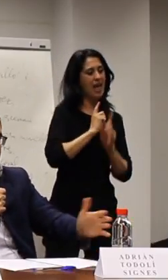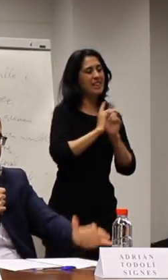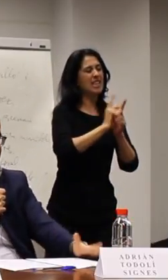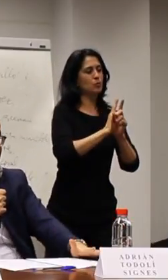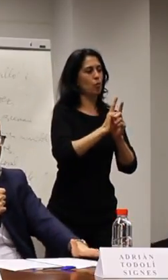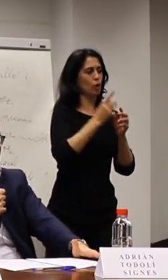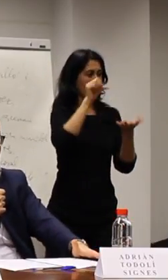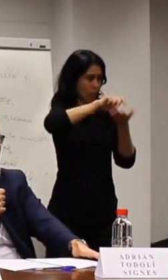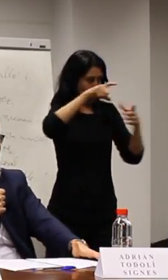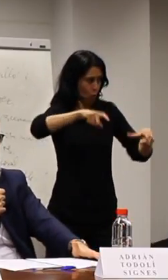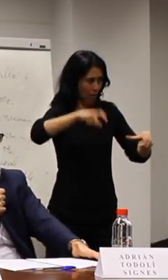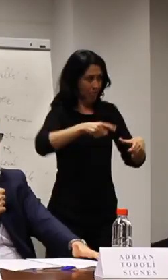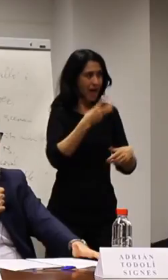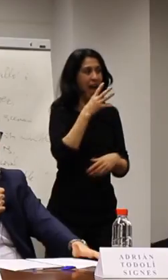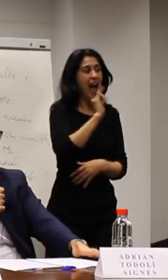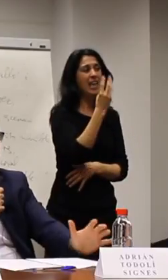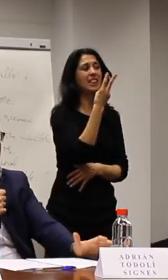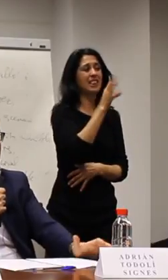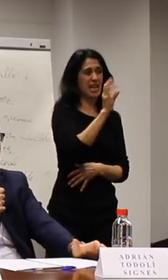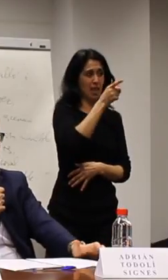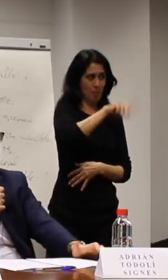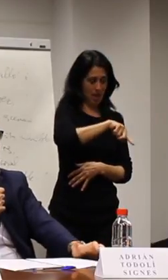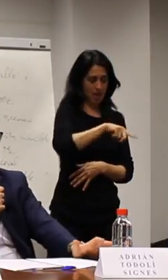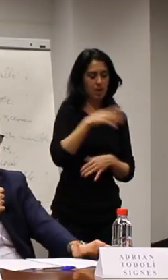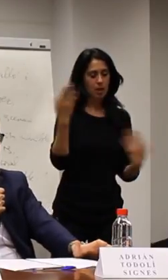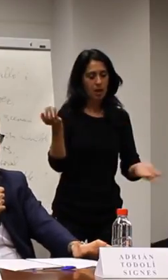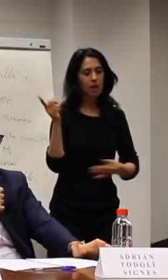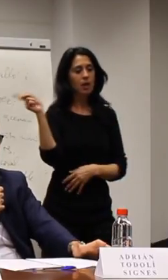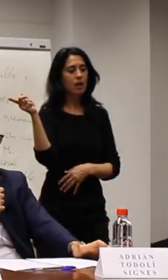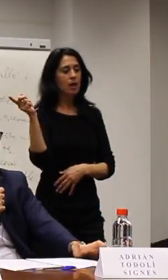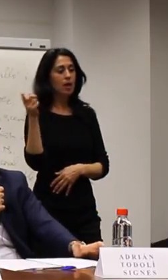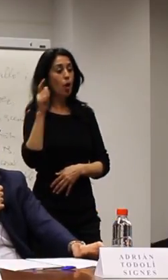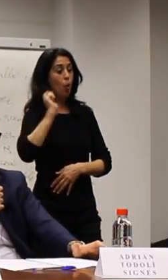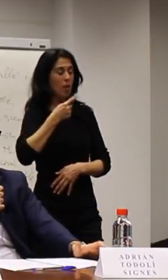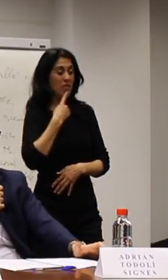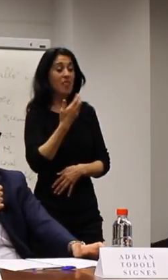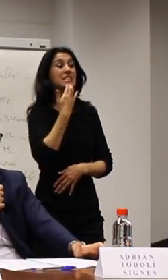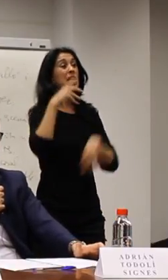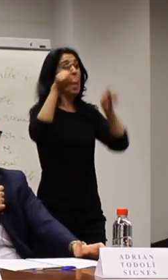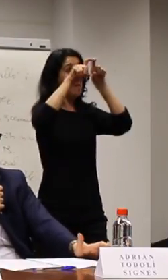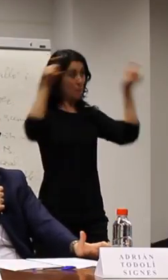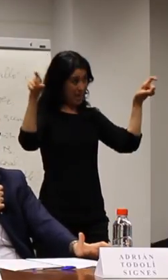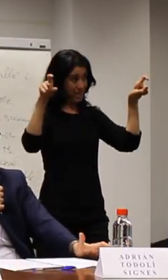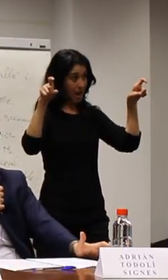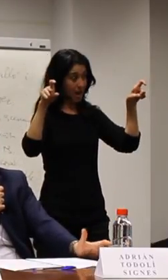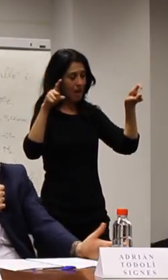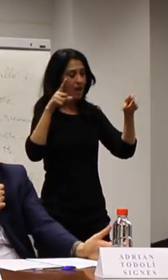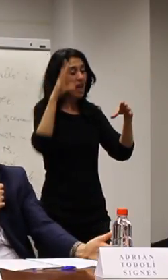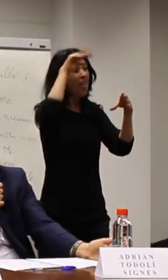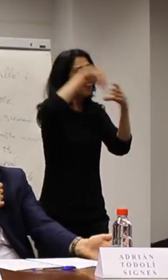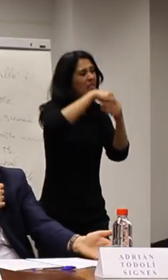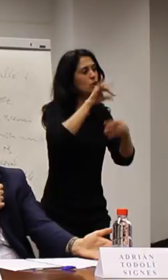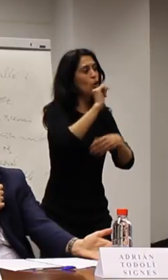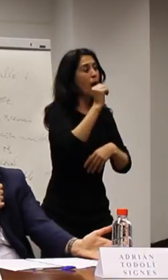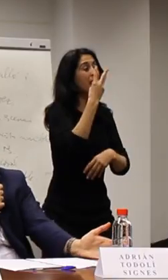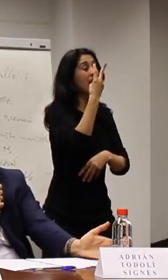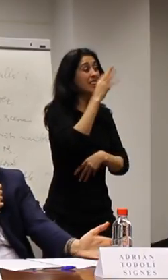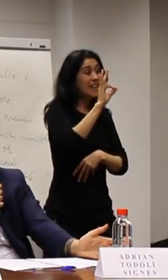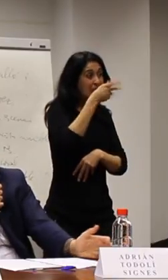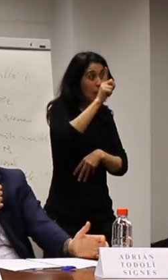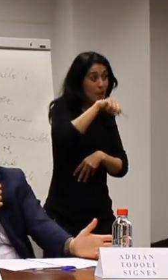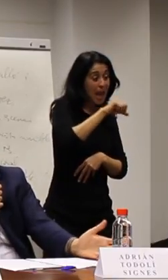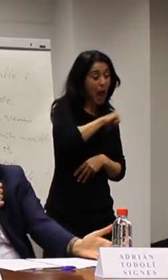por ciudad. Dice que si una empresa que trabaja con 30.000 personas, si realmente los 30.000 fueran autónomos, la empresa sería